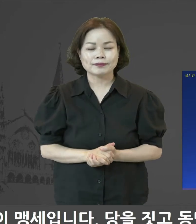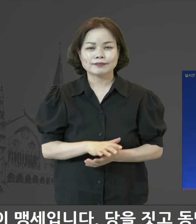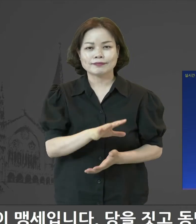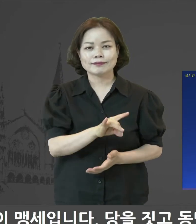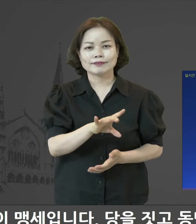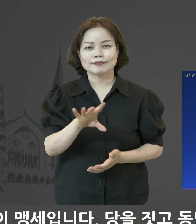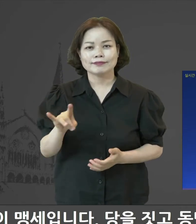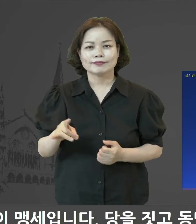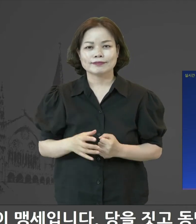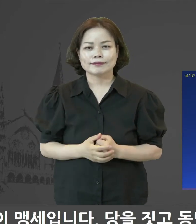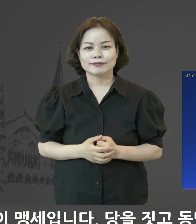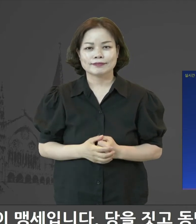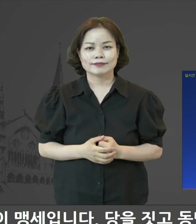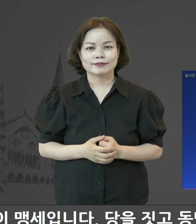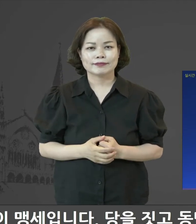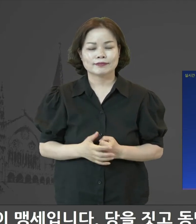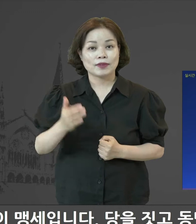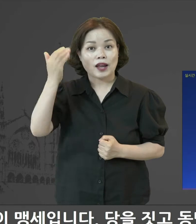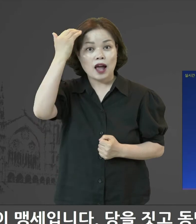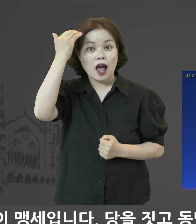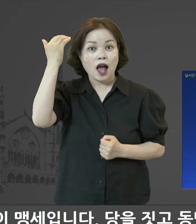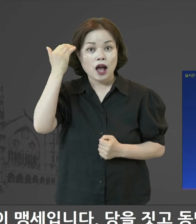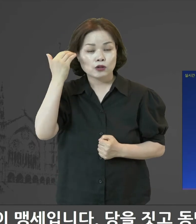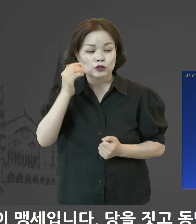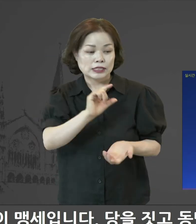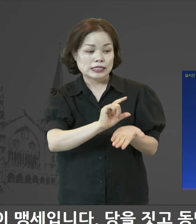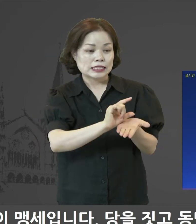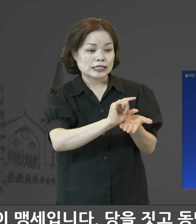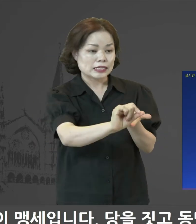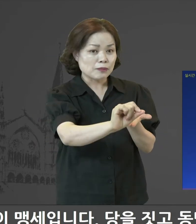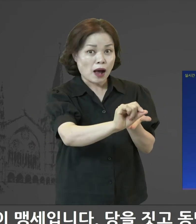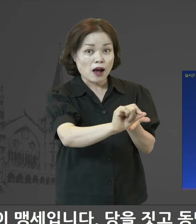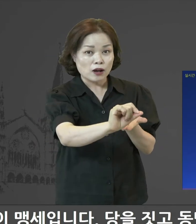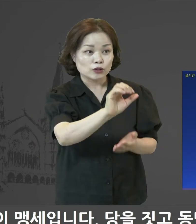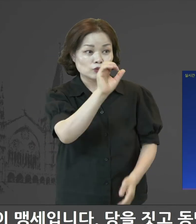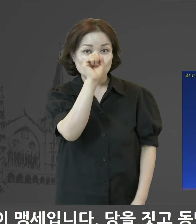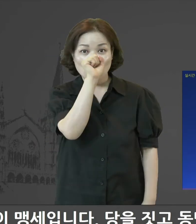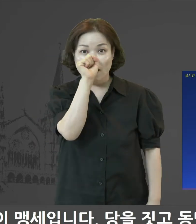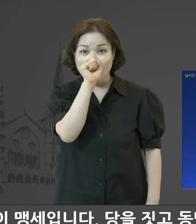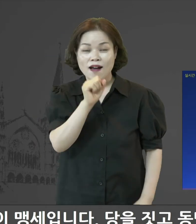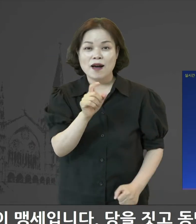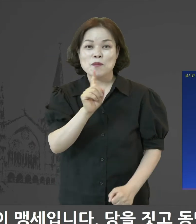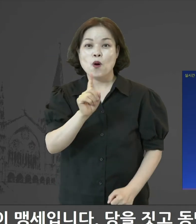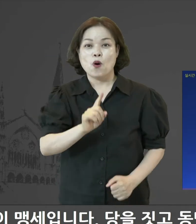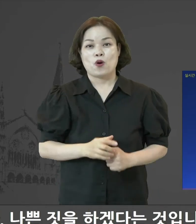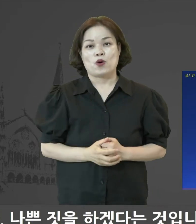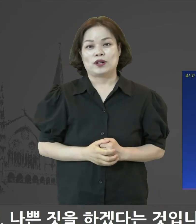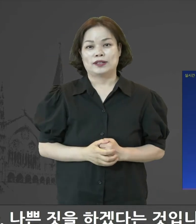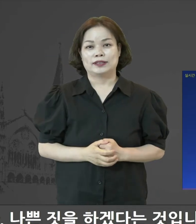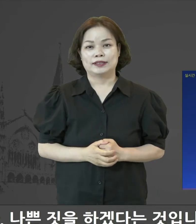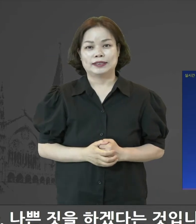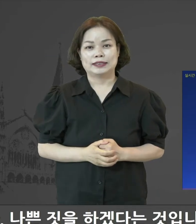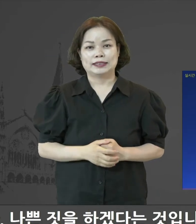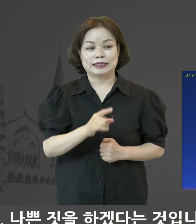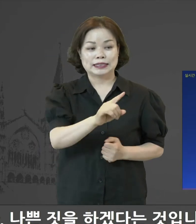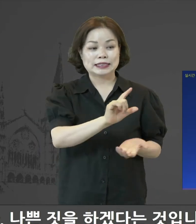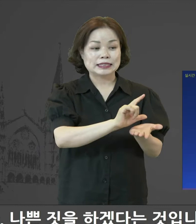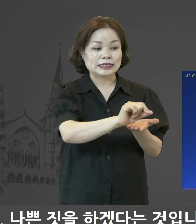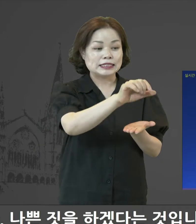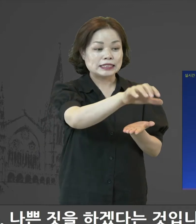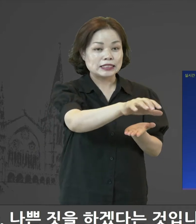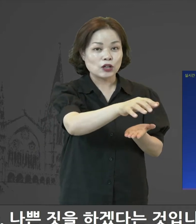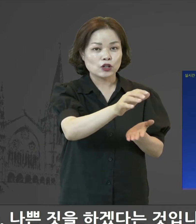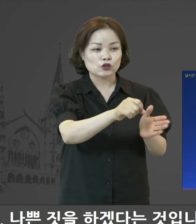가끔 우리나라에 이렇게 지방을 다니다 보면 참 좋은 게 있어요. 뭐가 좋으냐면 그 지역